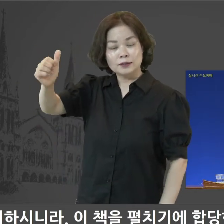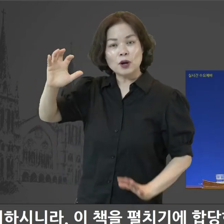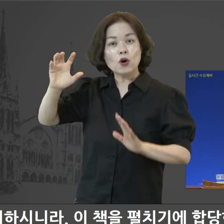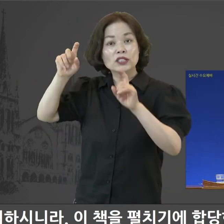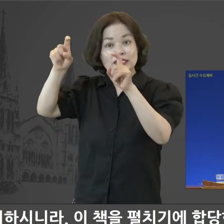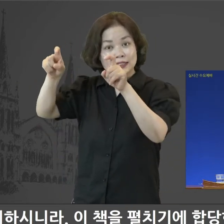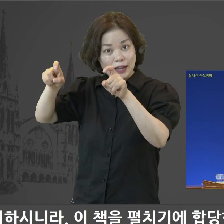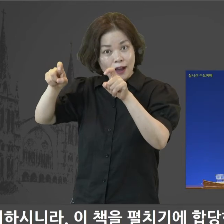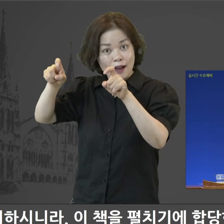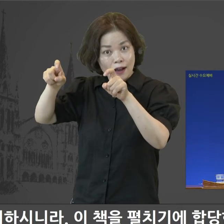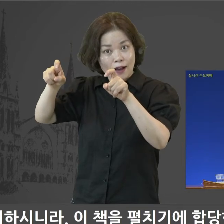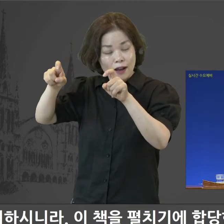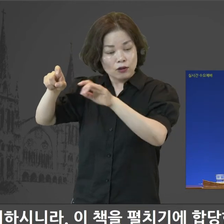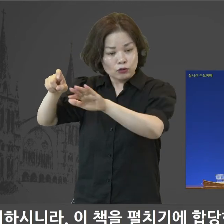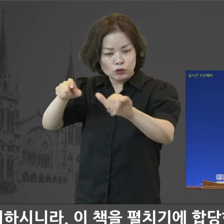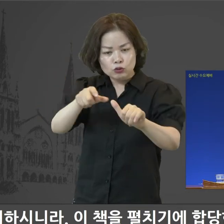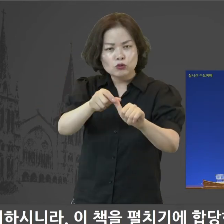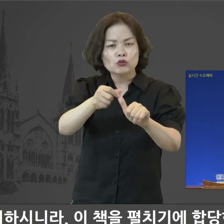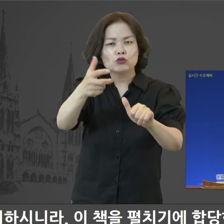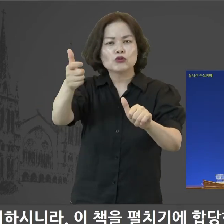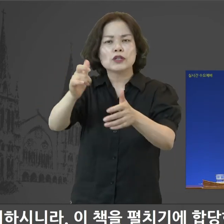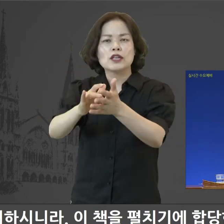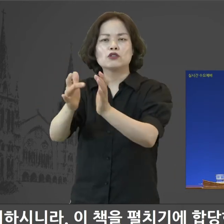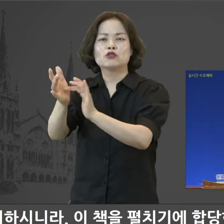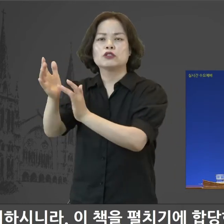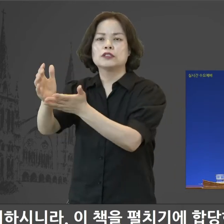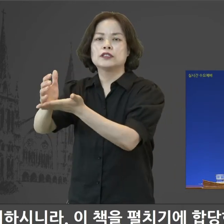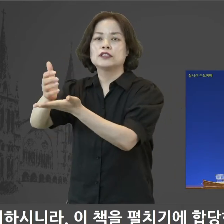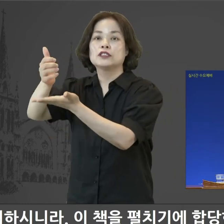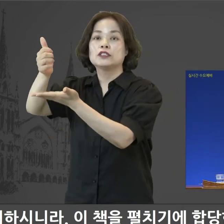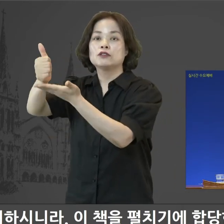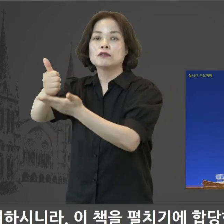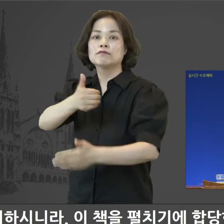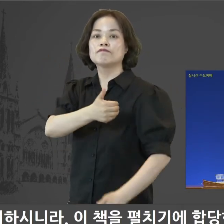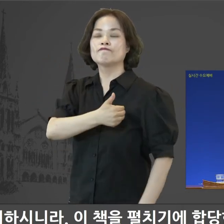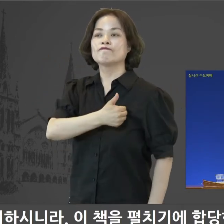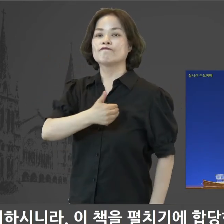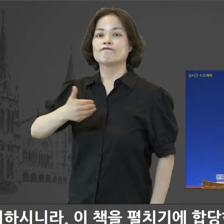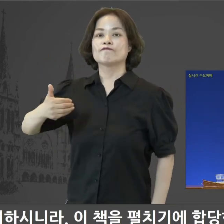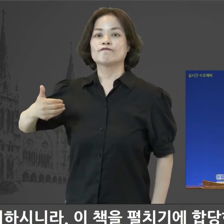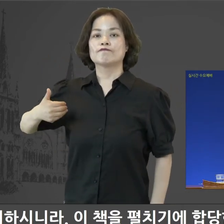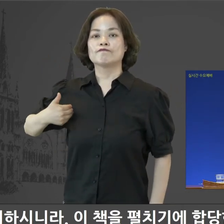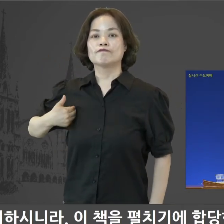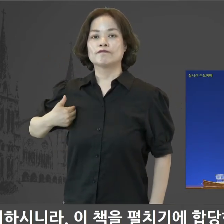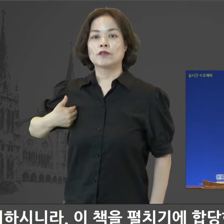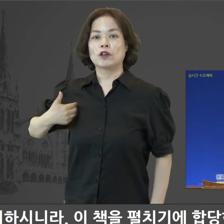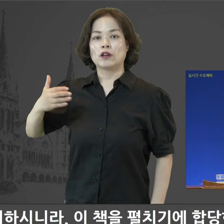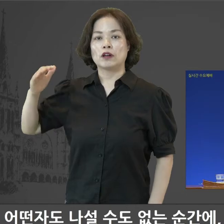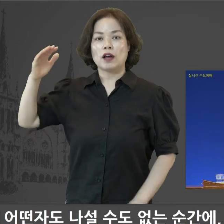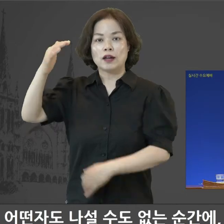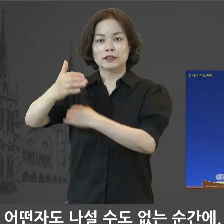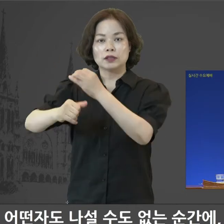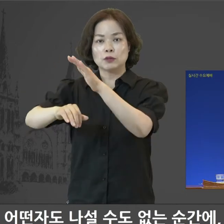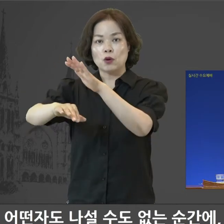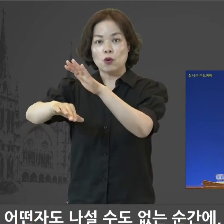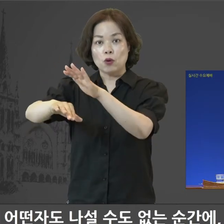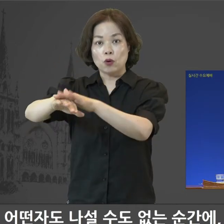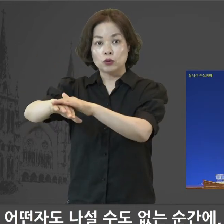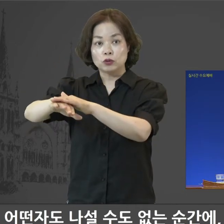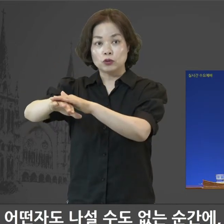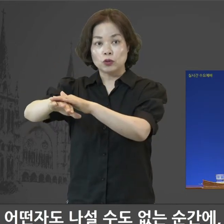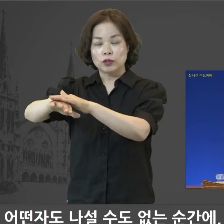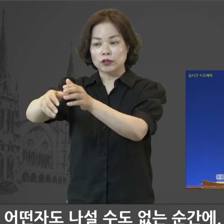양, 우리 구주 예수 그리스도께서 당당히 나와 하나님의 오른손에서 그